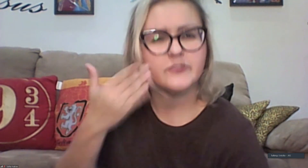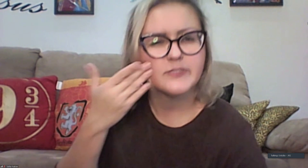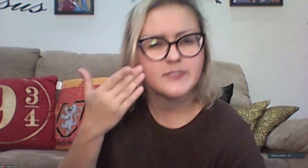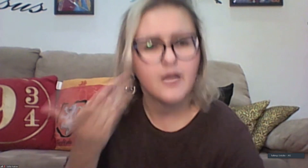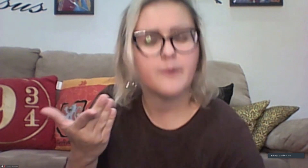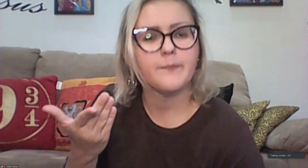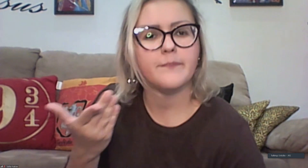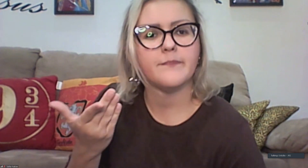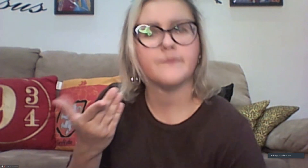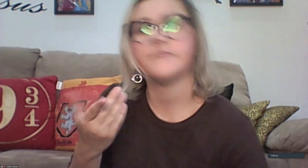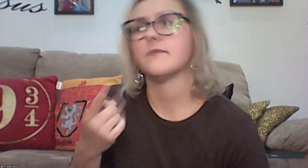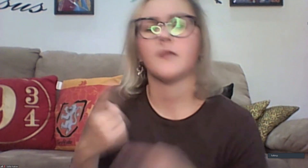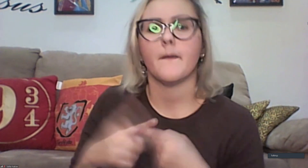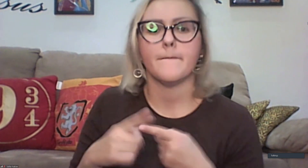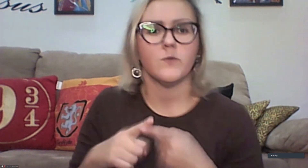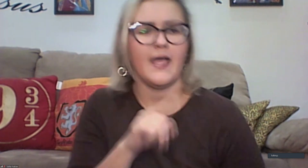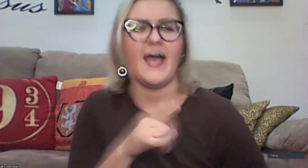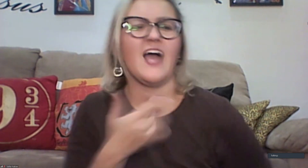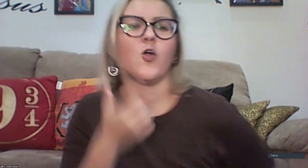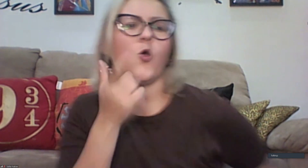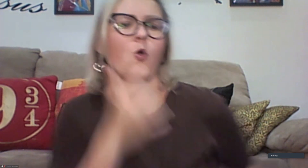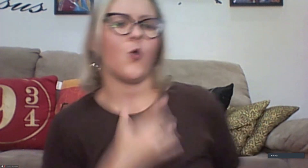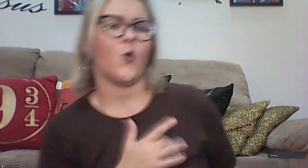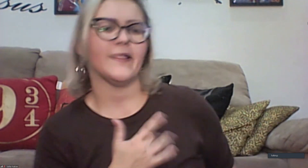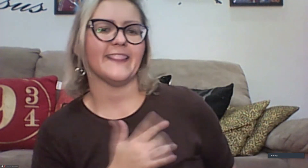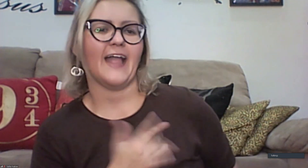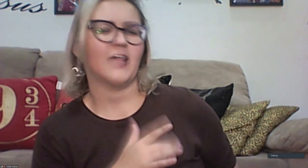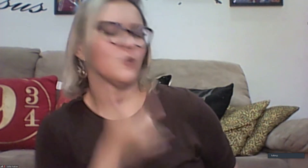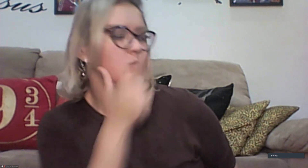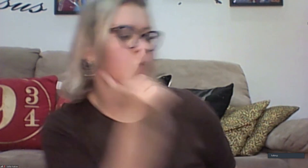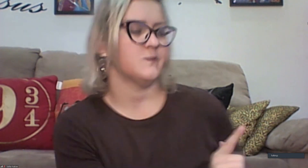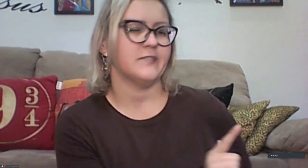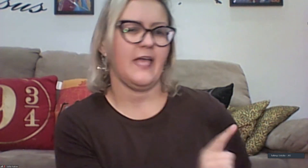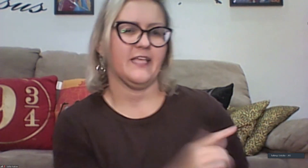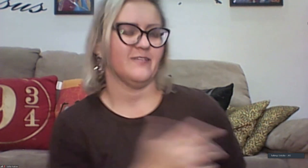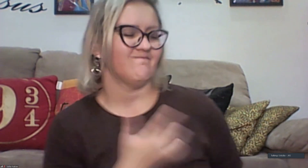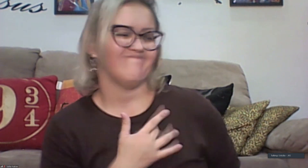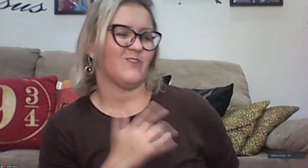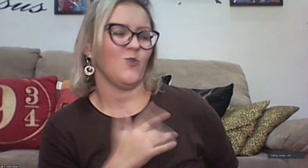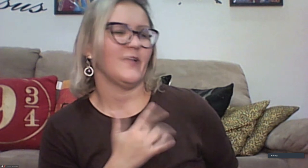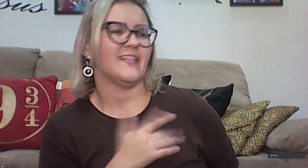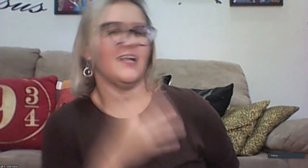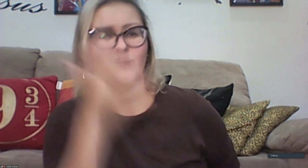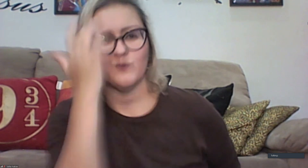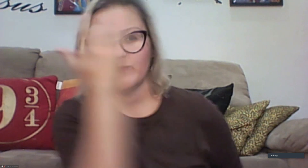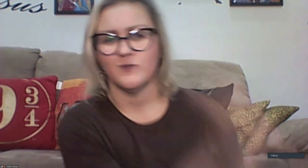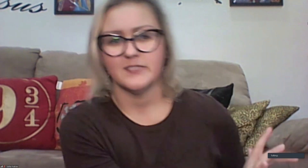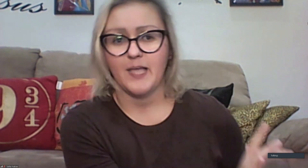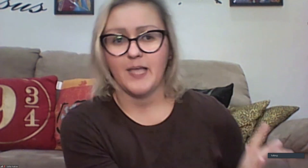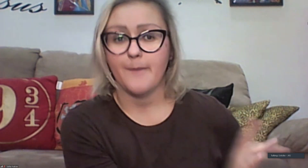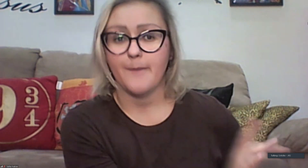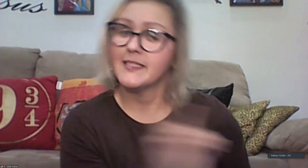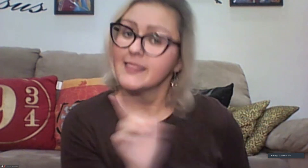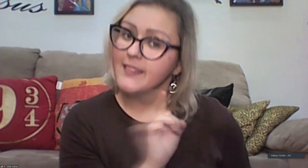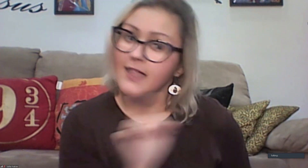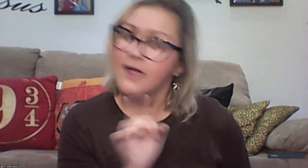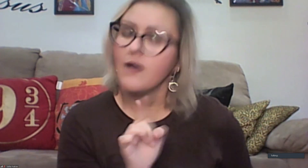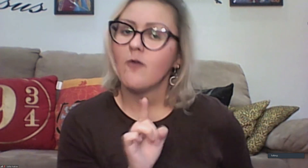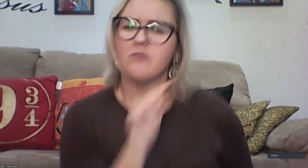Que ela é diferente. O professor precisa saber. Não é um coitado. Não é um, poxa, ele não consegue,